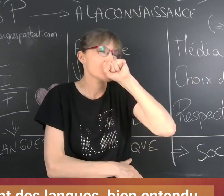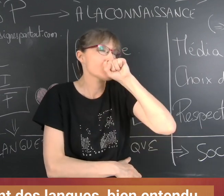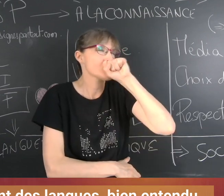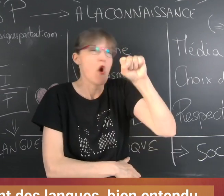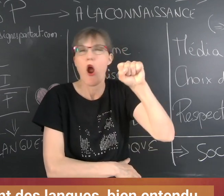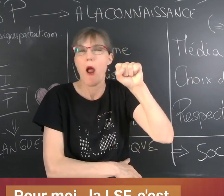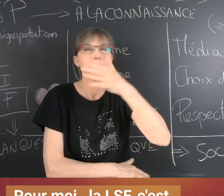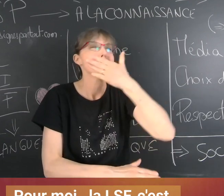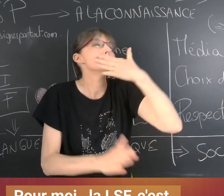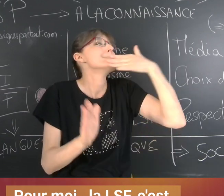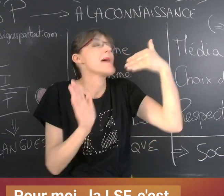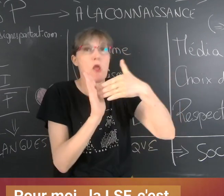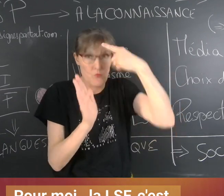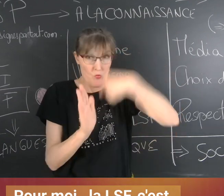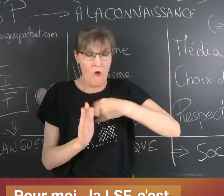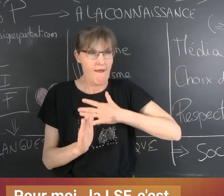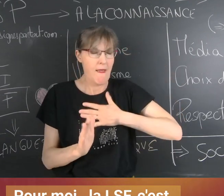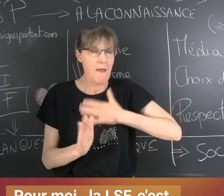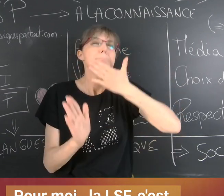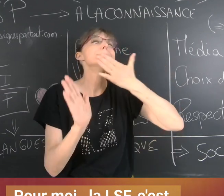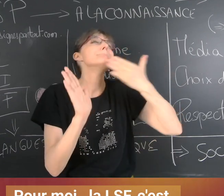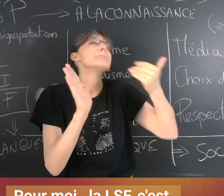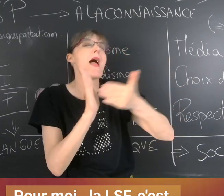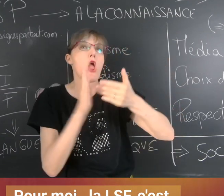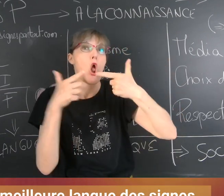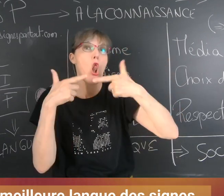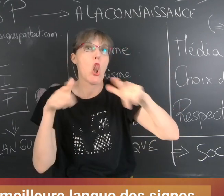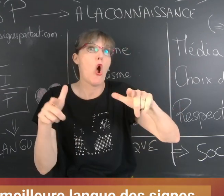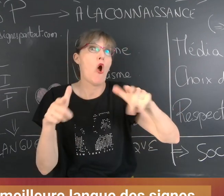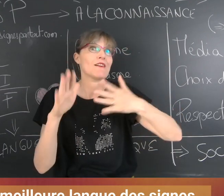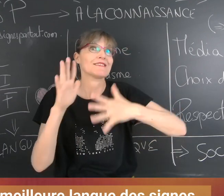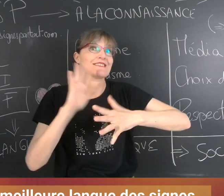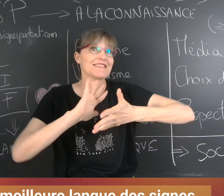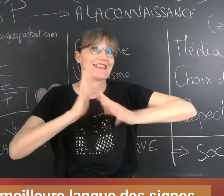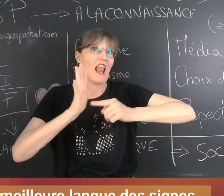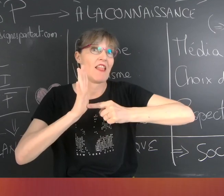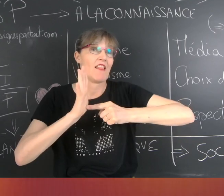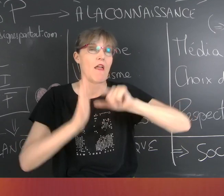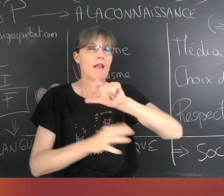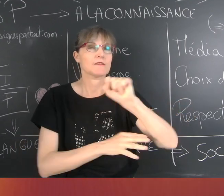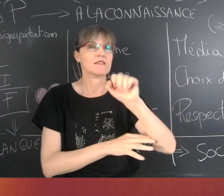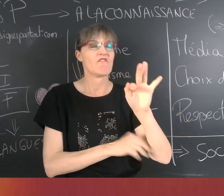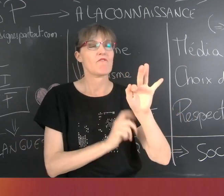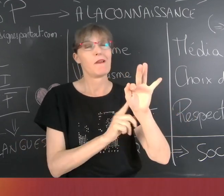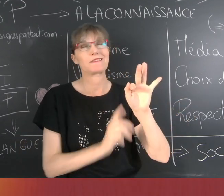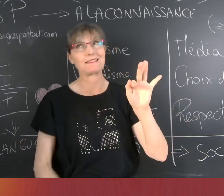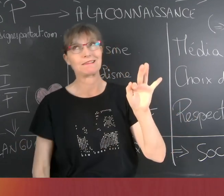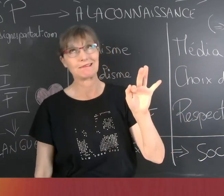ce sont des langues, bien entendu, pour moi, c'est la LSF, c'est la meilleure langue des signes.